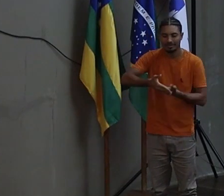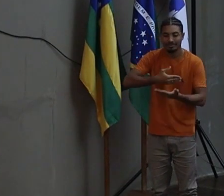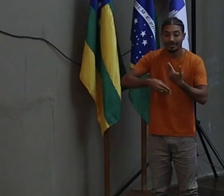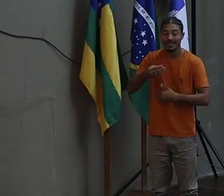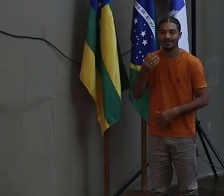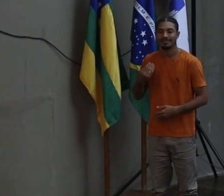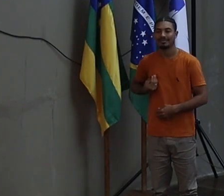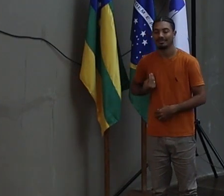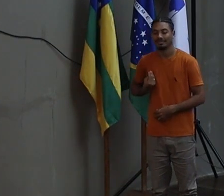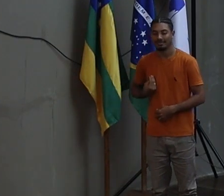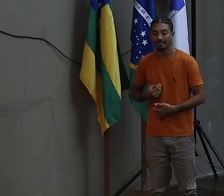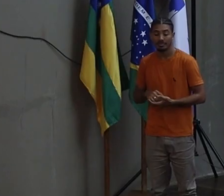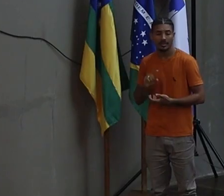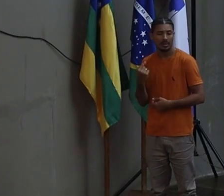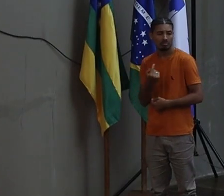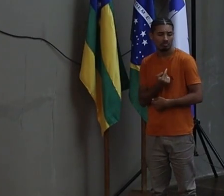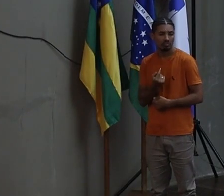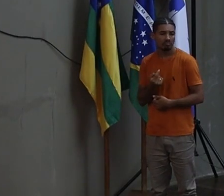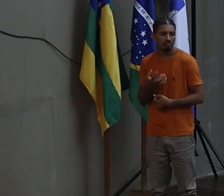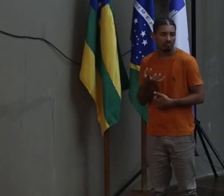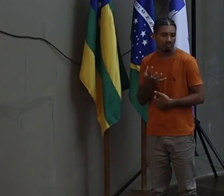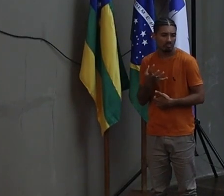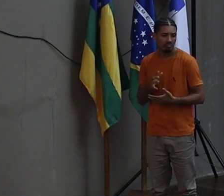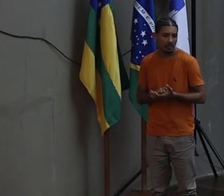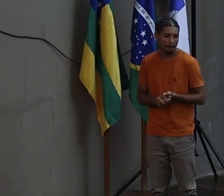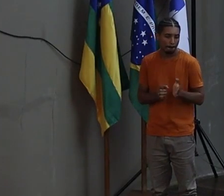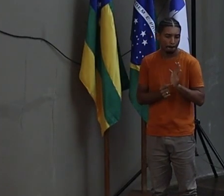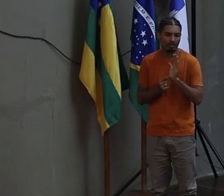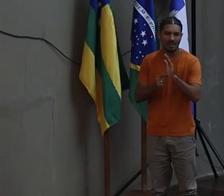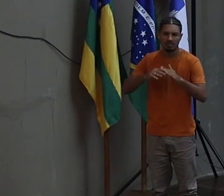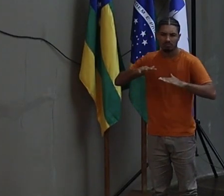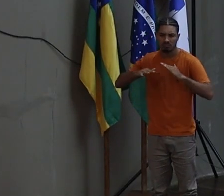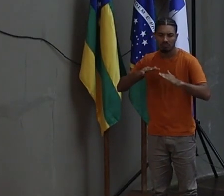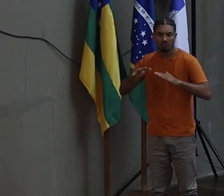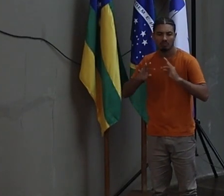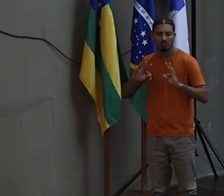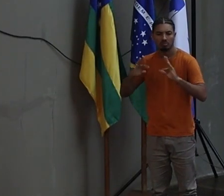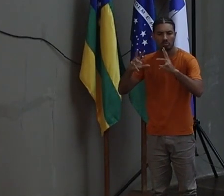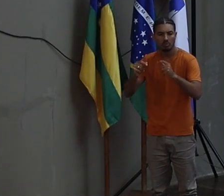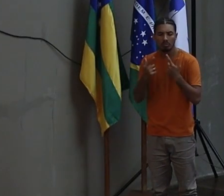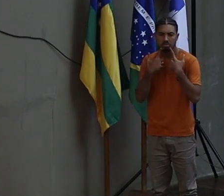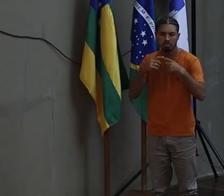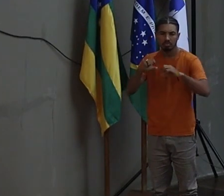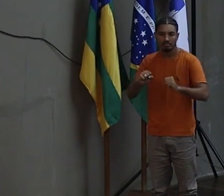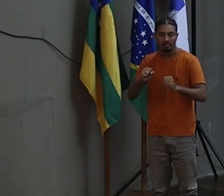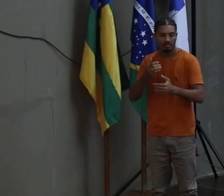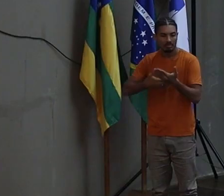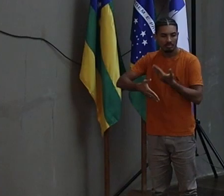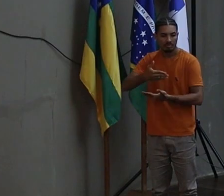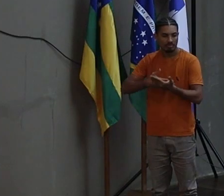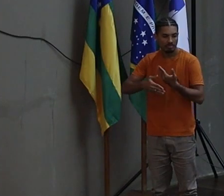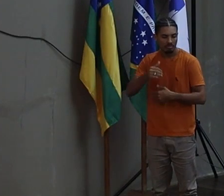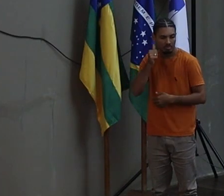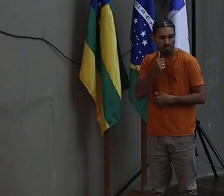né? Então, nós queríamos trazer essa mobilização de todas as linguistas aplicadas, de todos os linguistas